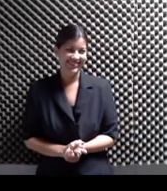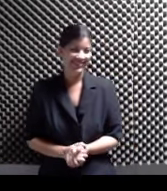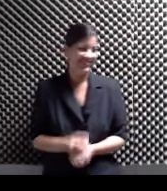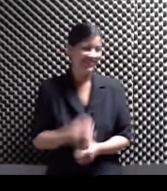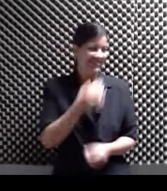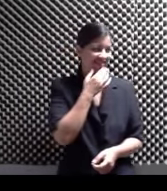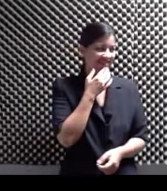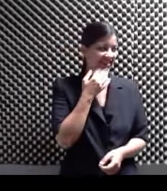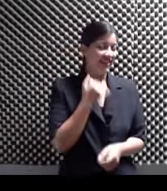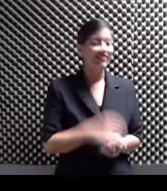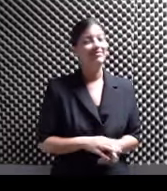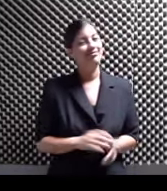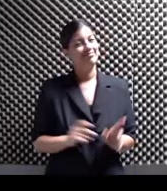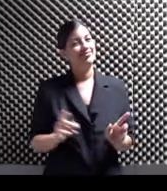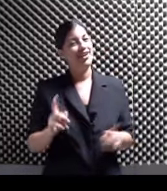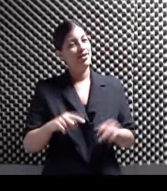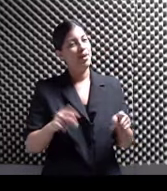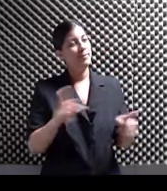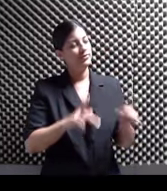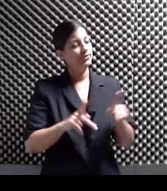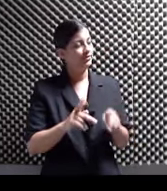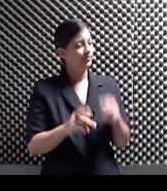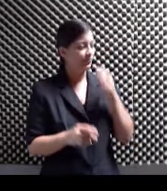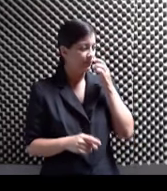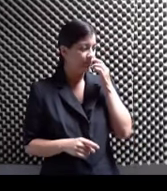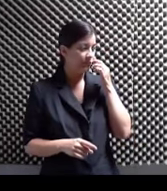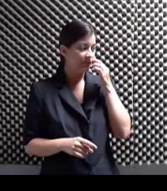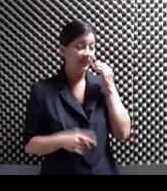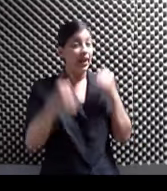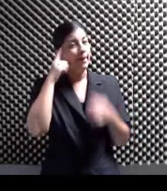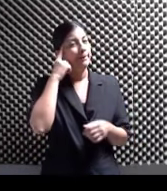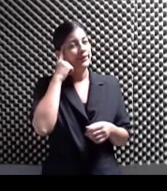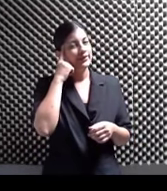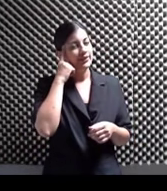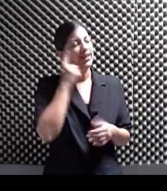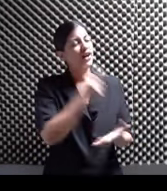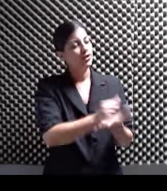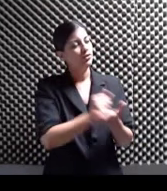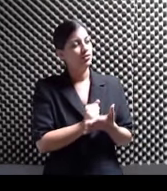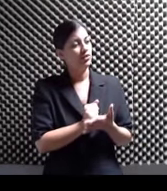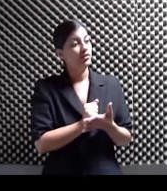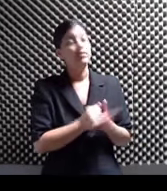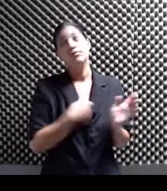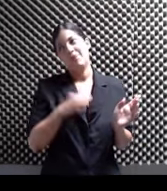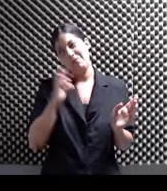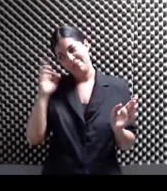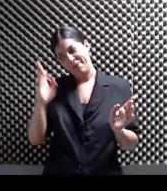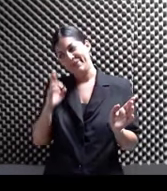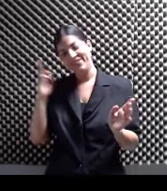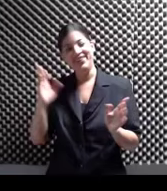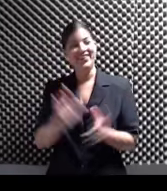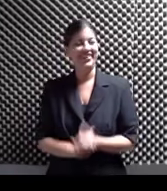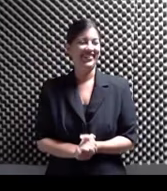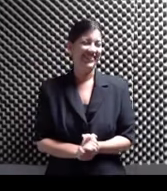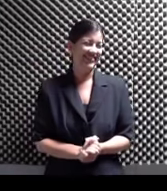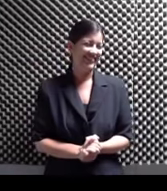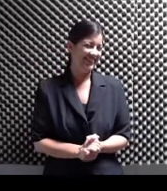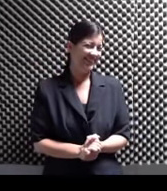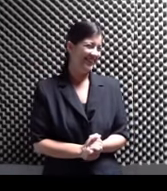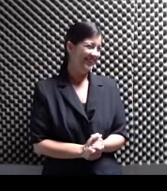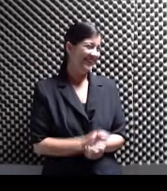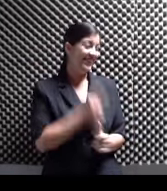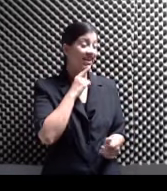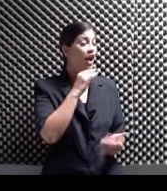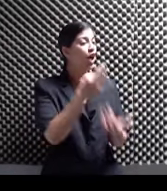sí, ahí quien nos ayuda completamente es nuestra mente. El fuego. No, por eso es. El fuego, que era lo mágico del